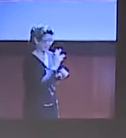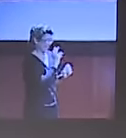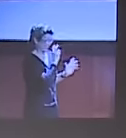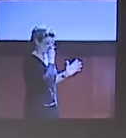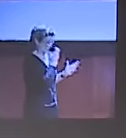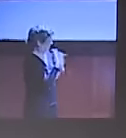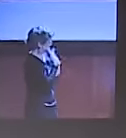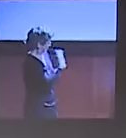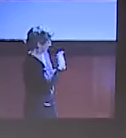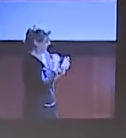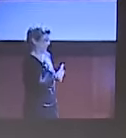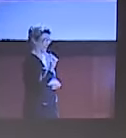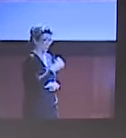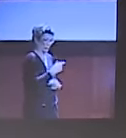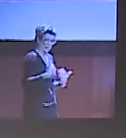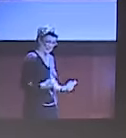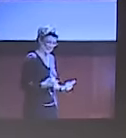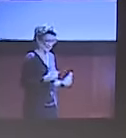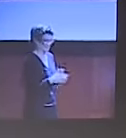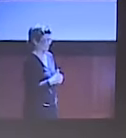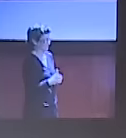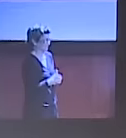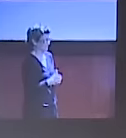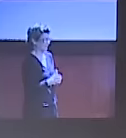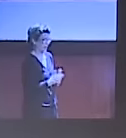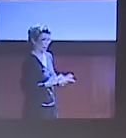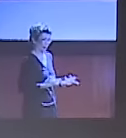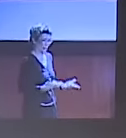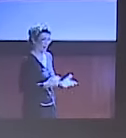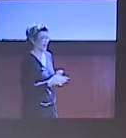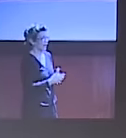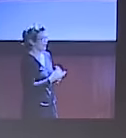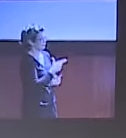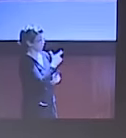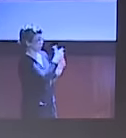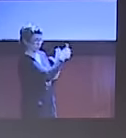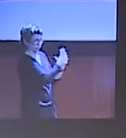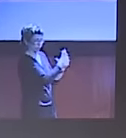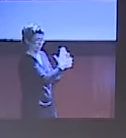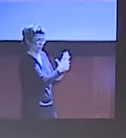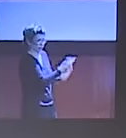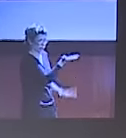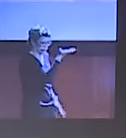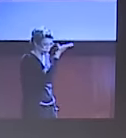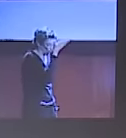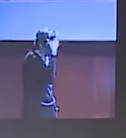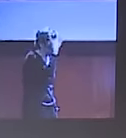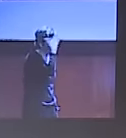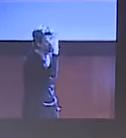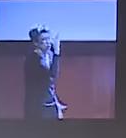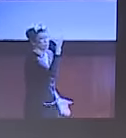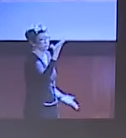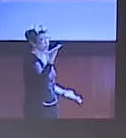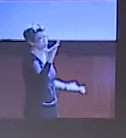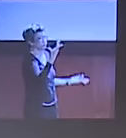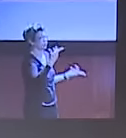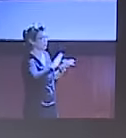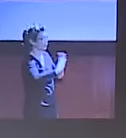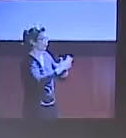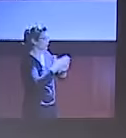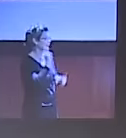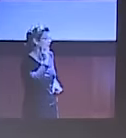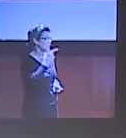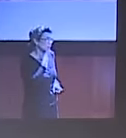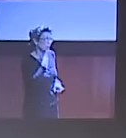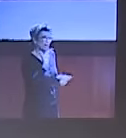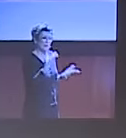Victor, merci de votre présence ici aujourd'hui. Vous êtes un personnage reconnu de la communauté